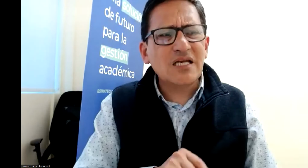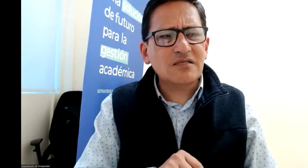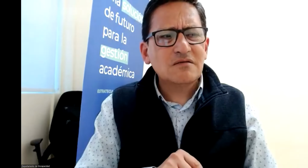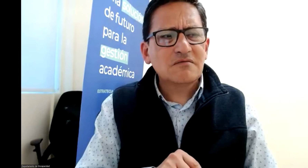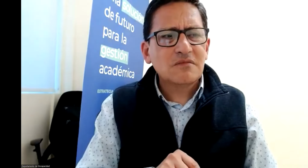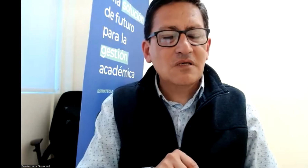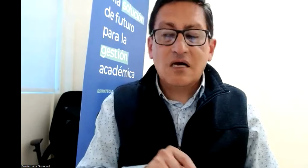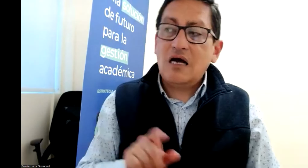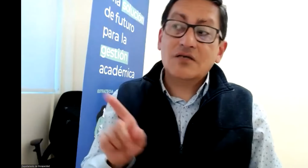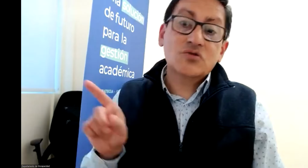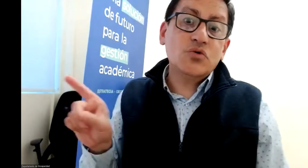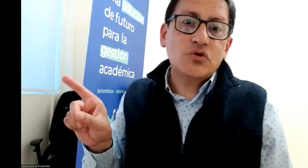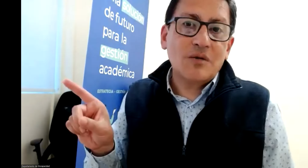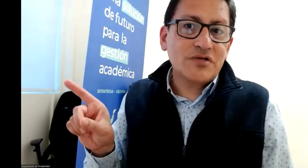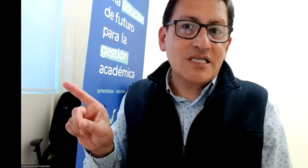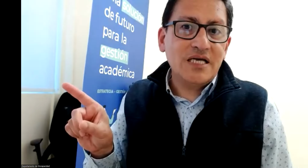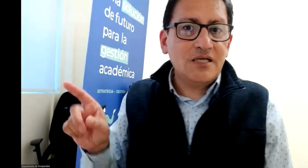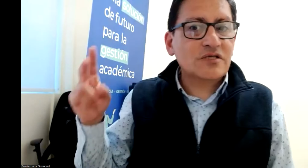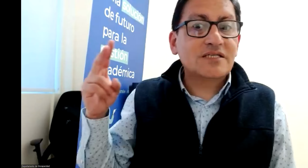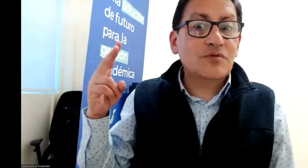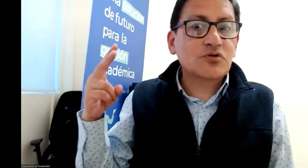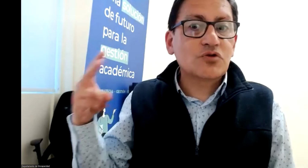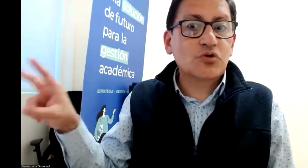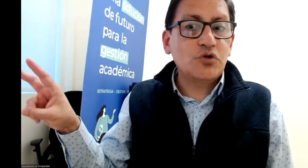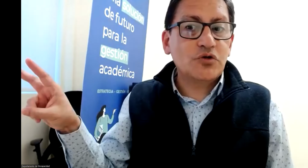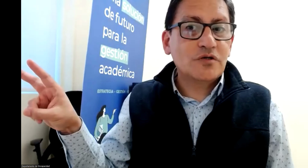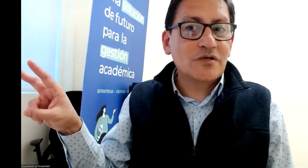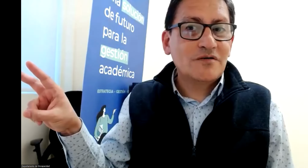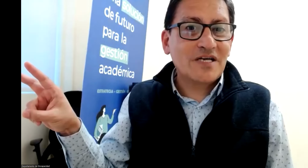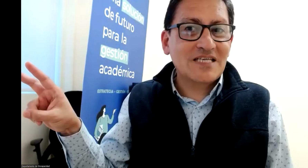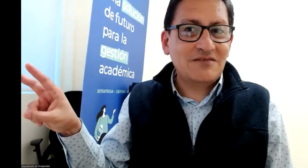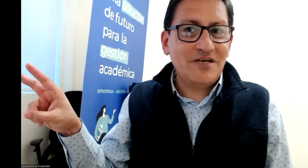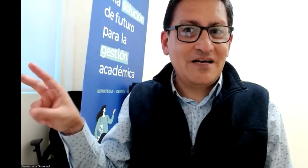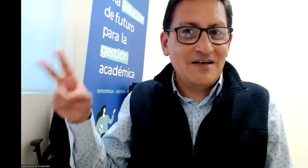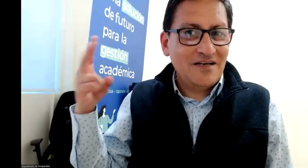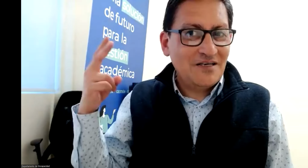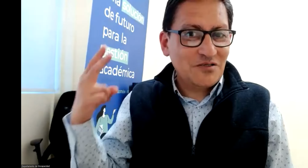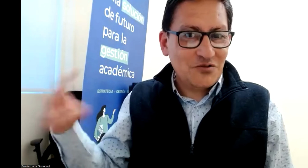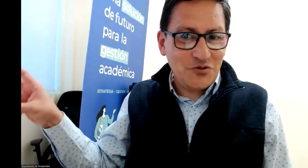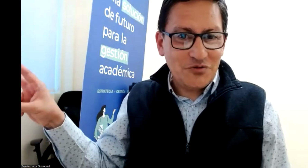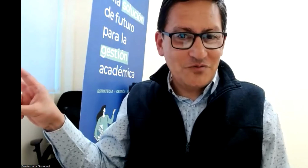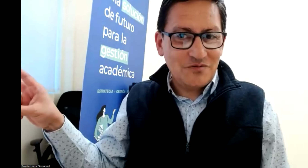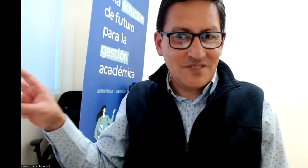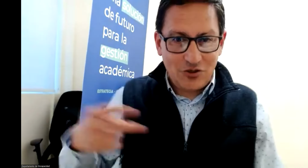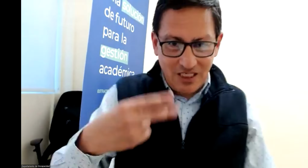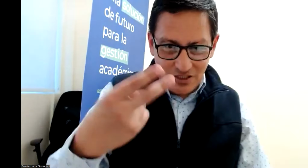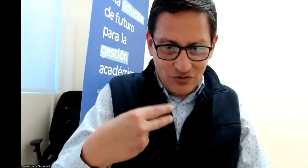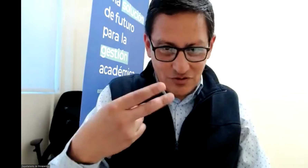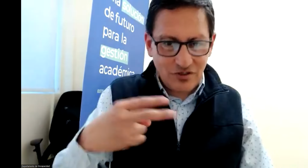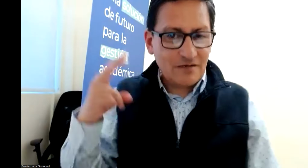¿de quién es? ah es suyo una persona que está allá entonces decimos suyo fíjense hacia afuera suyo ya no está entre nosotros sino